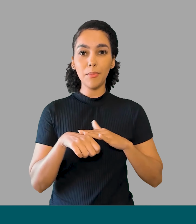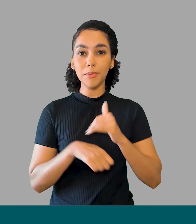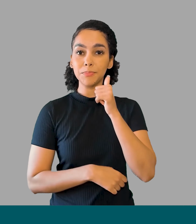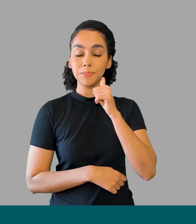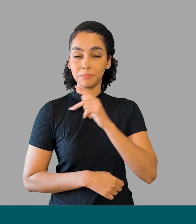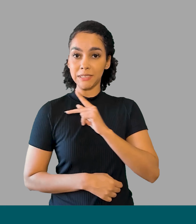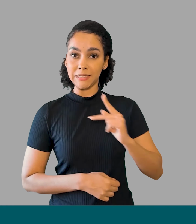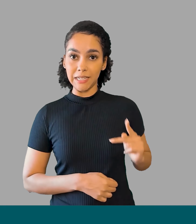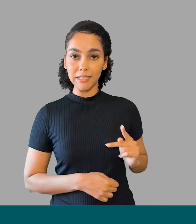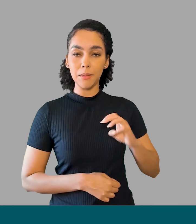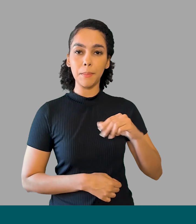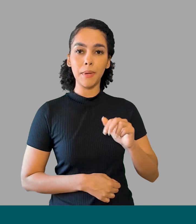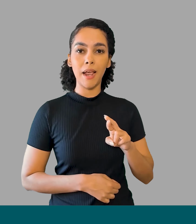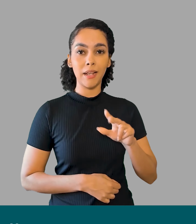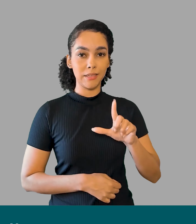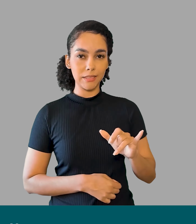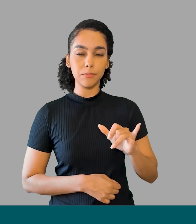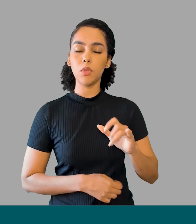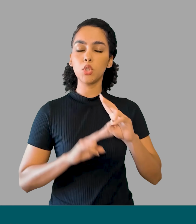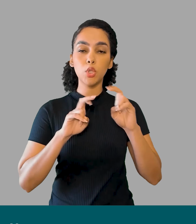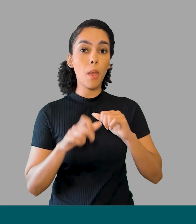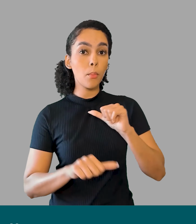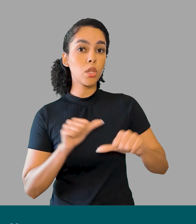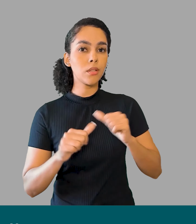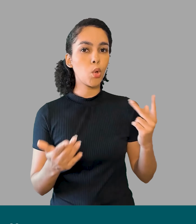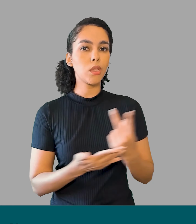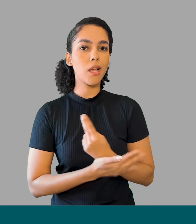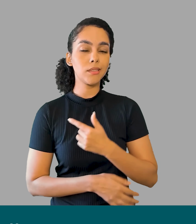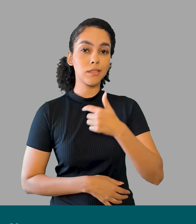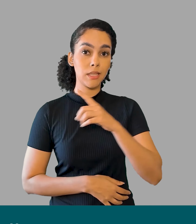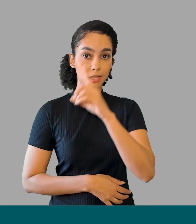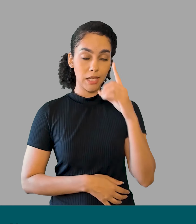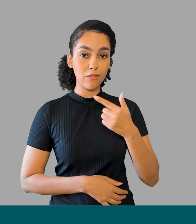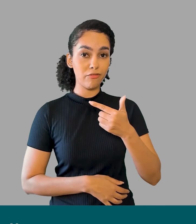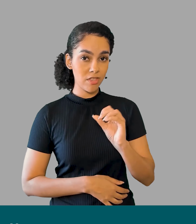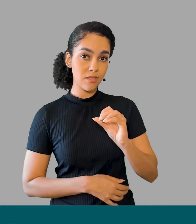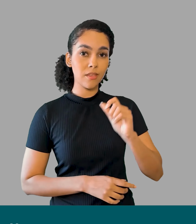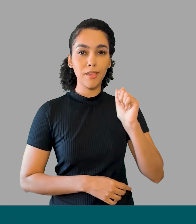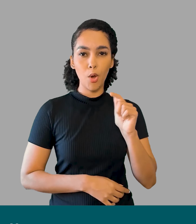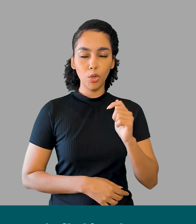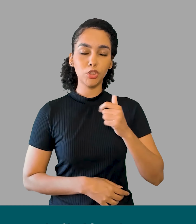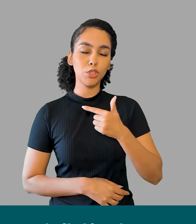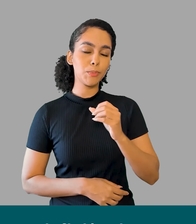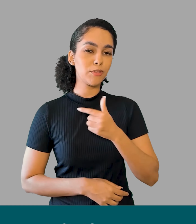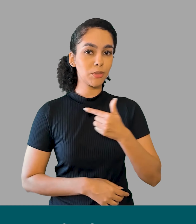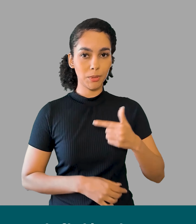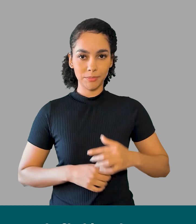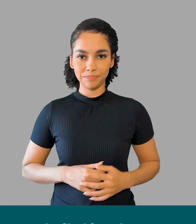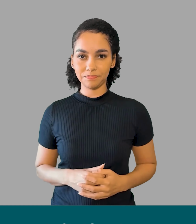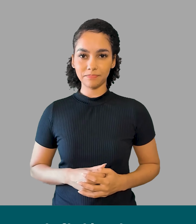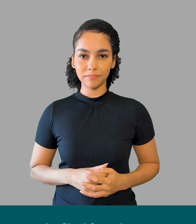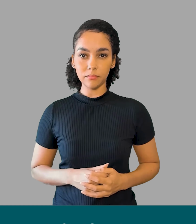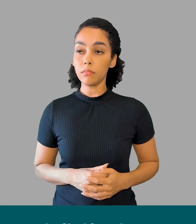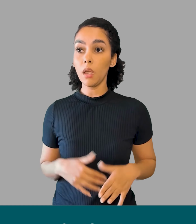passam a valer a partir da próxima eleição, que acontece no dia 20 de agosto de 2022. Nessa nova lei